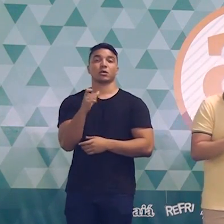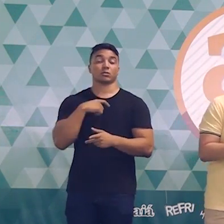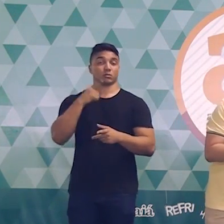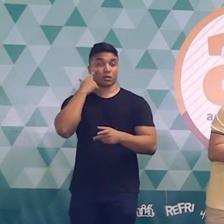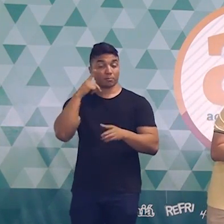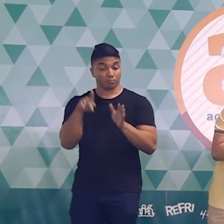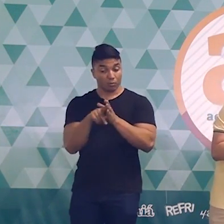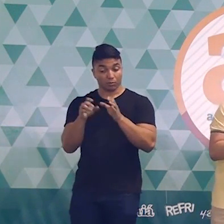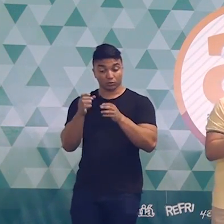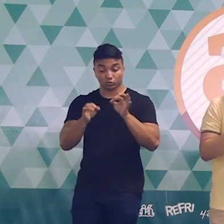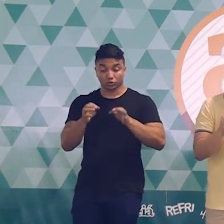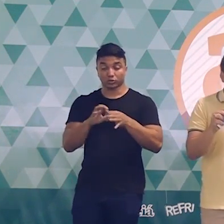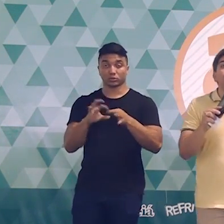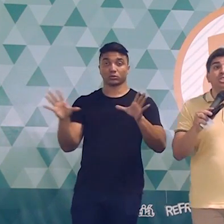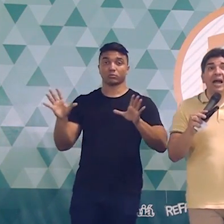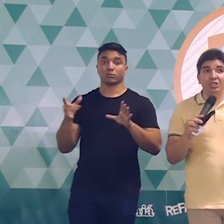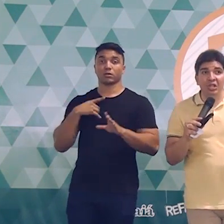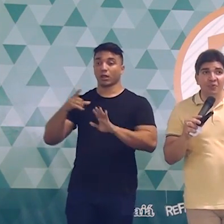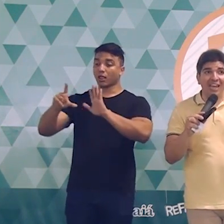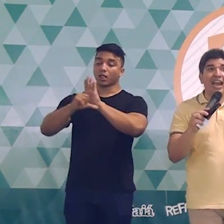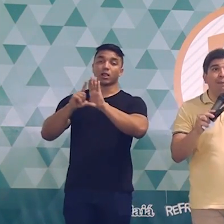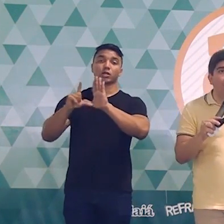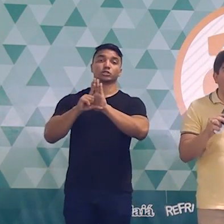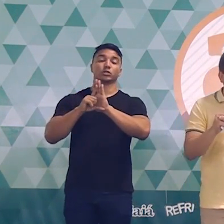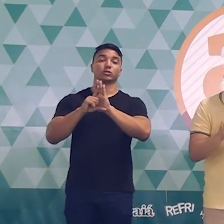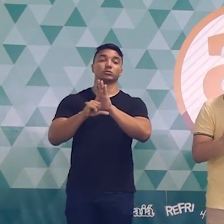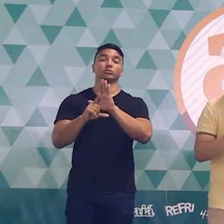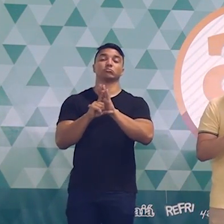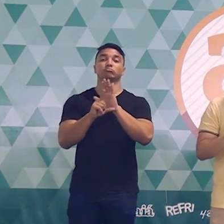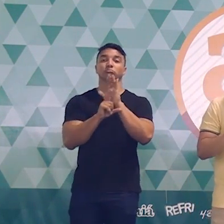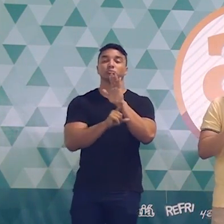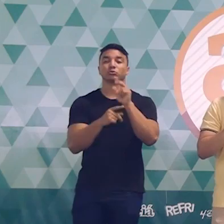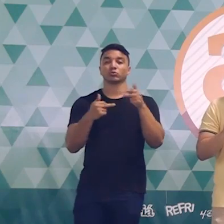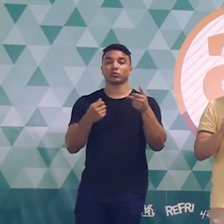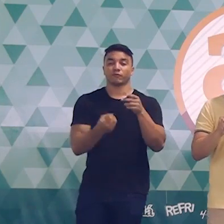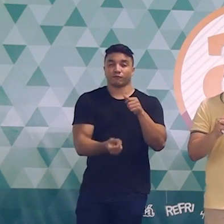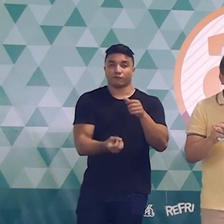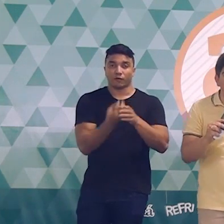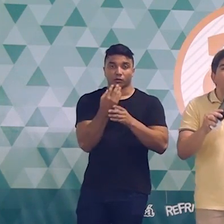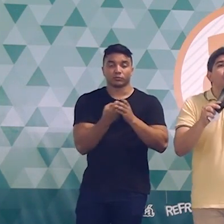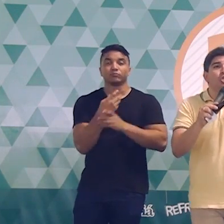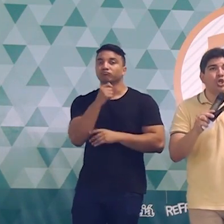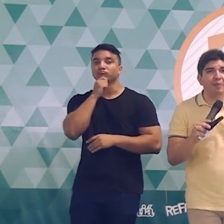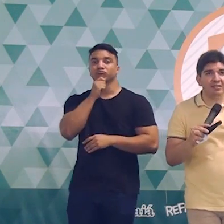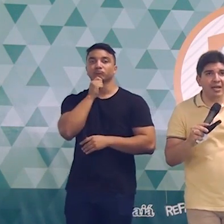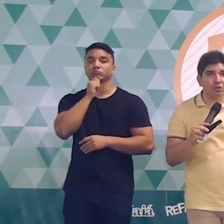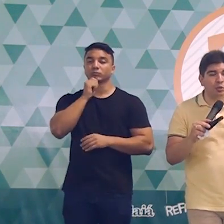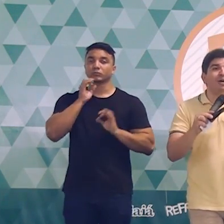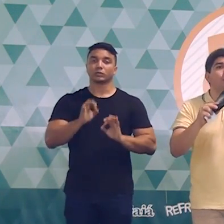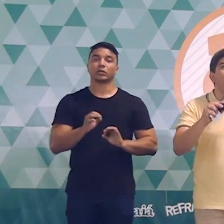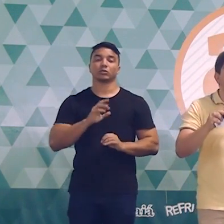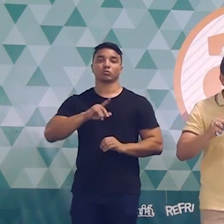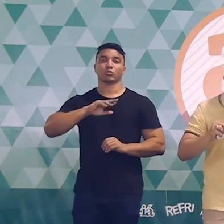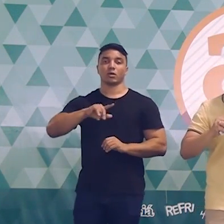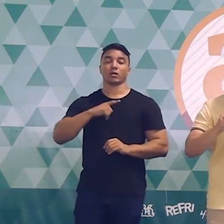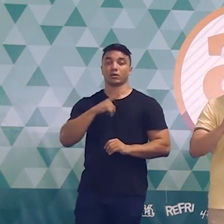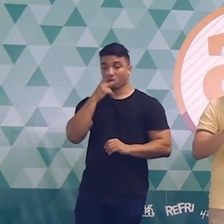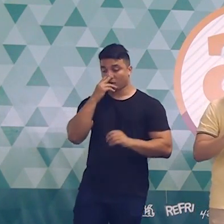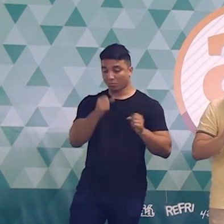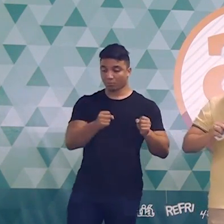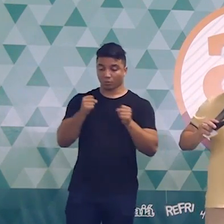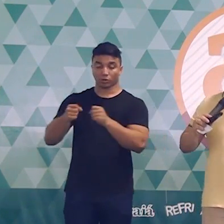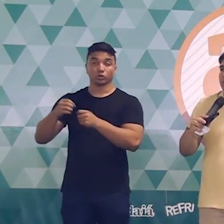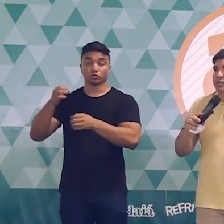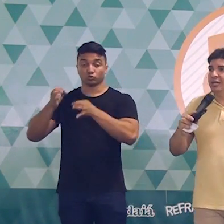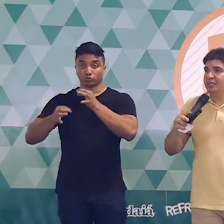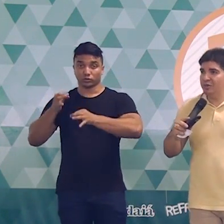justiça. O legislativo que elabora a lei ainda não tem uma legislação sobre esse assunto, mas o poder